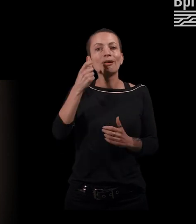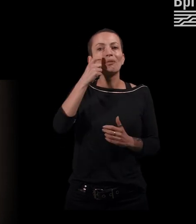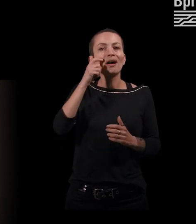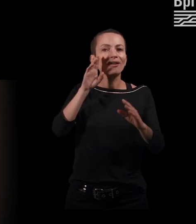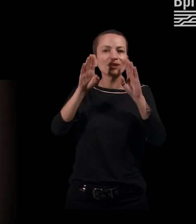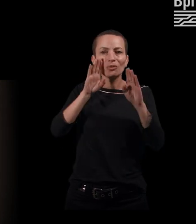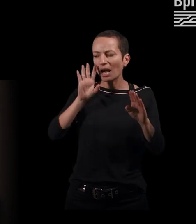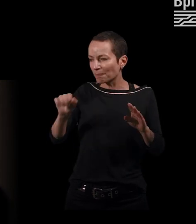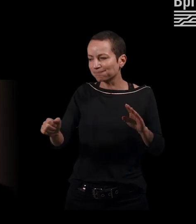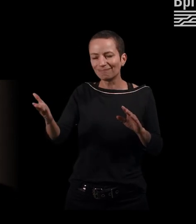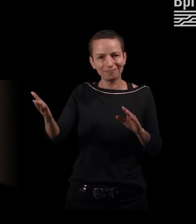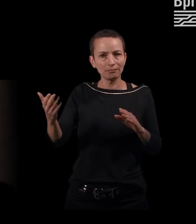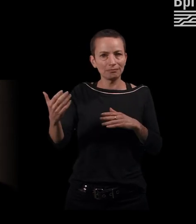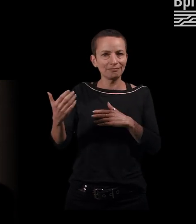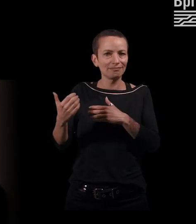Facebook où on se pose